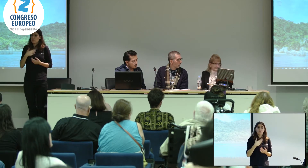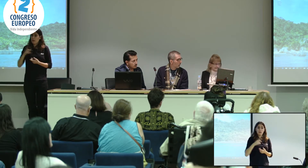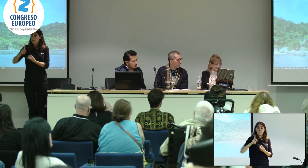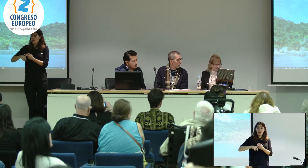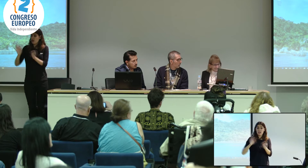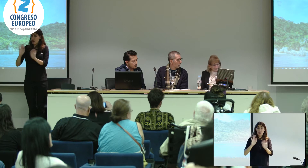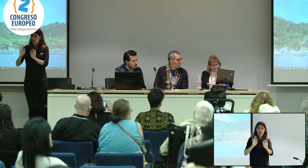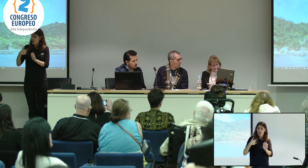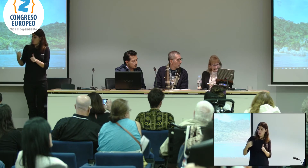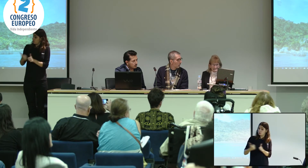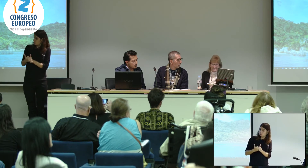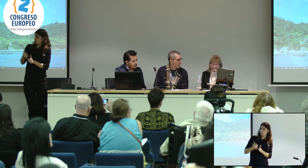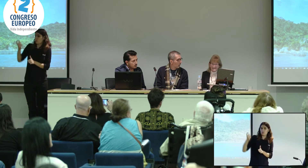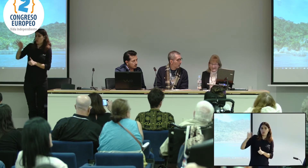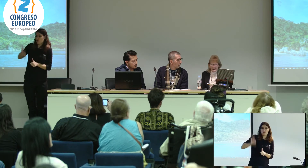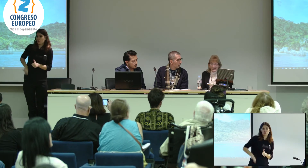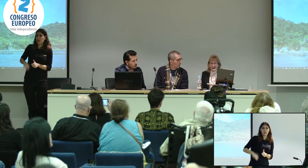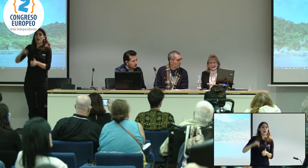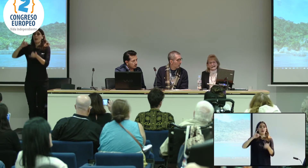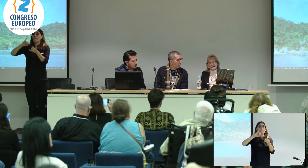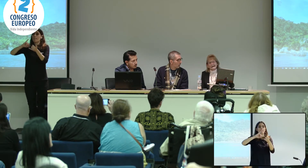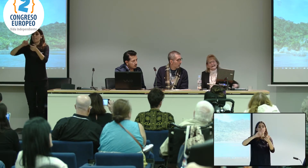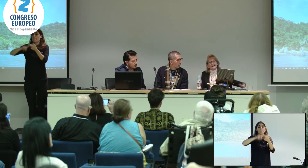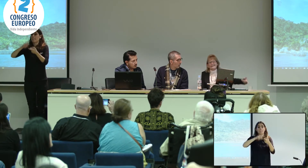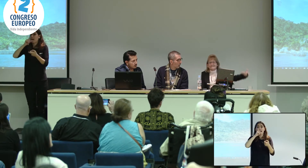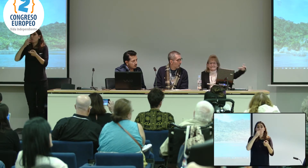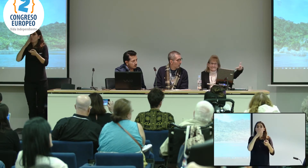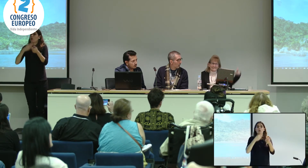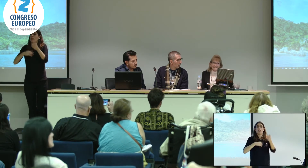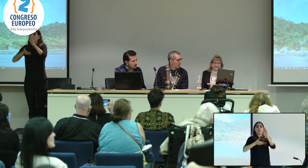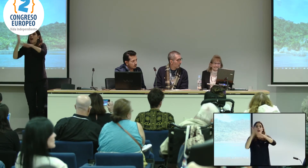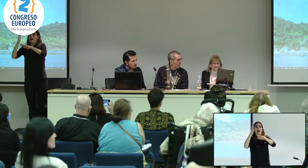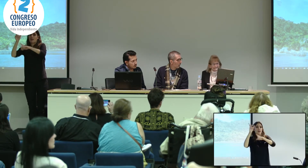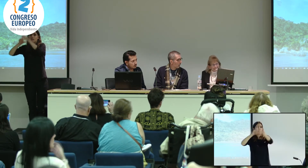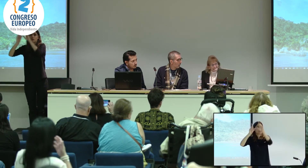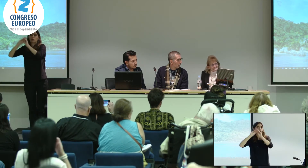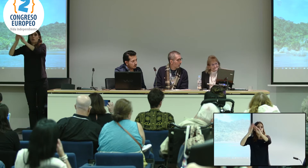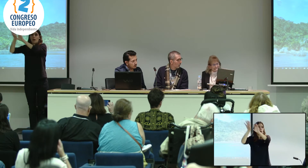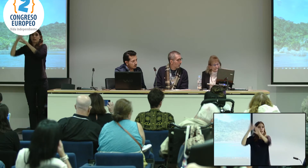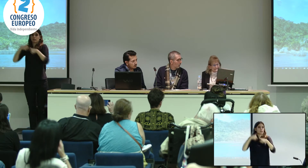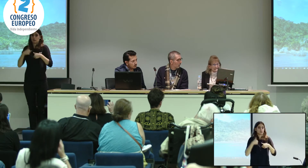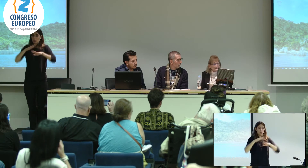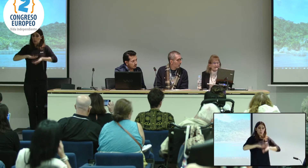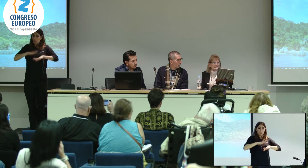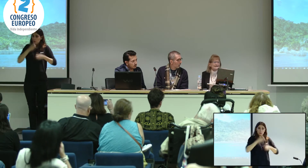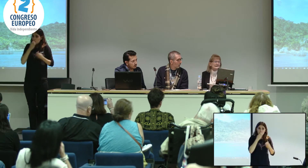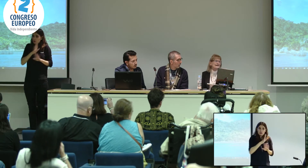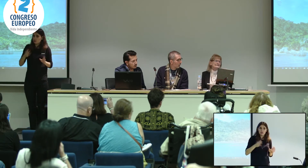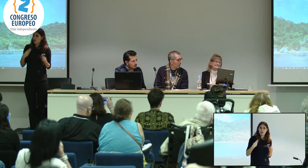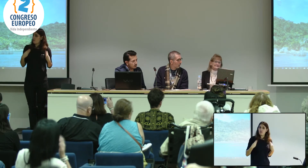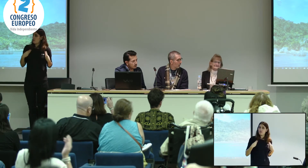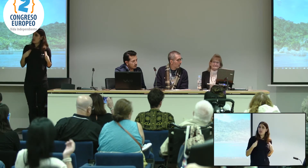marido. Inclusive él podía viajar tranquilamente a su país, sabiendo que yo gobernaba mi vida como mejor